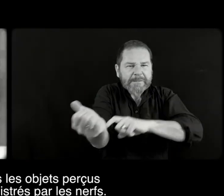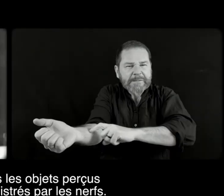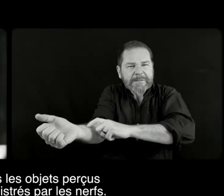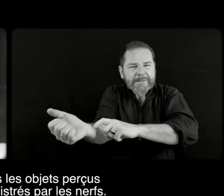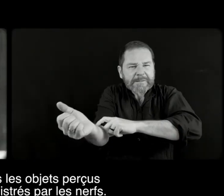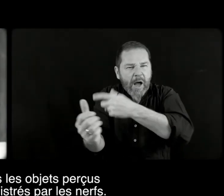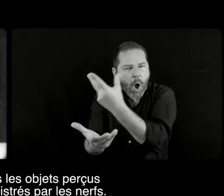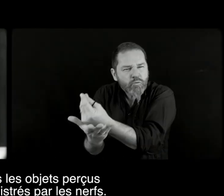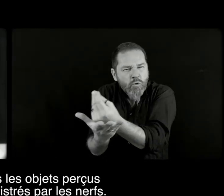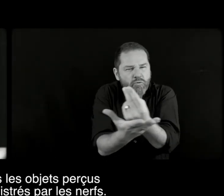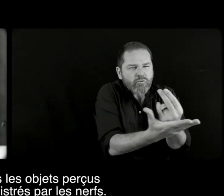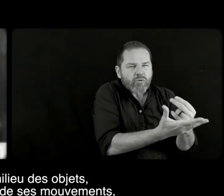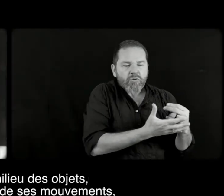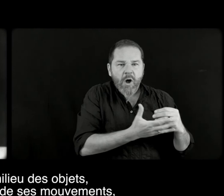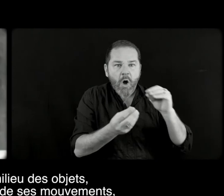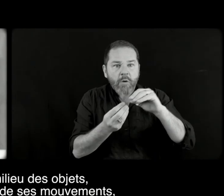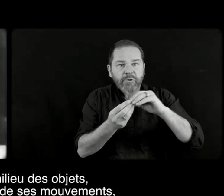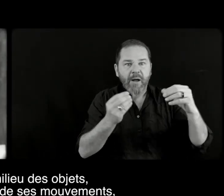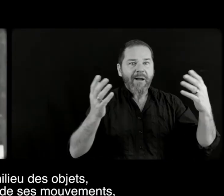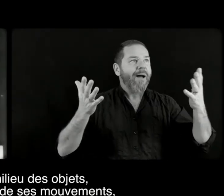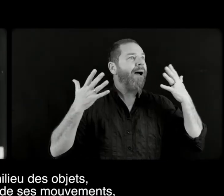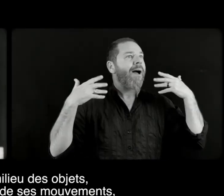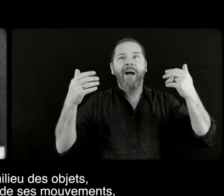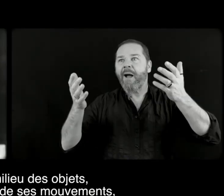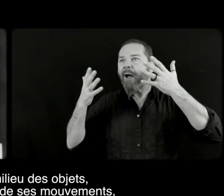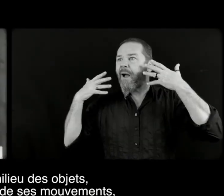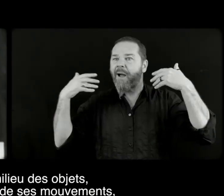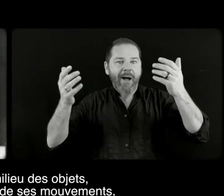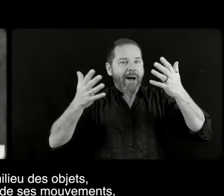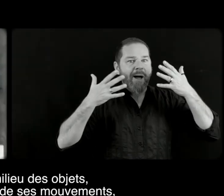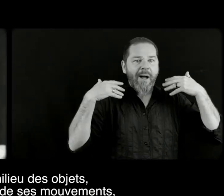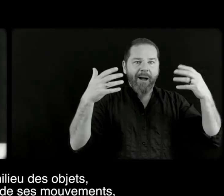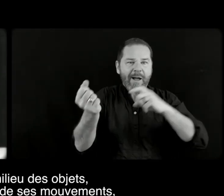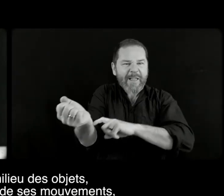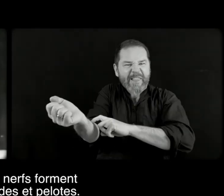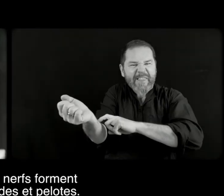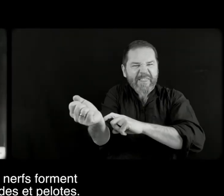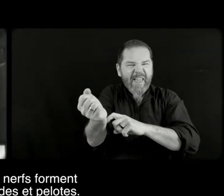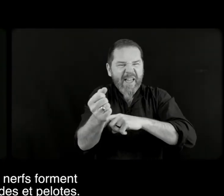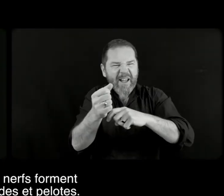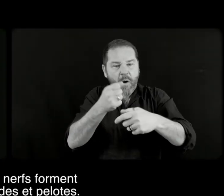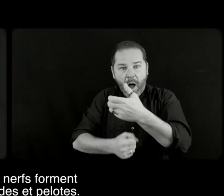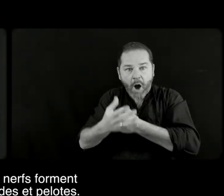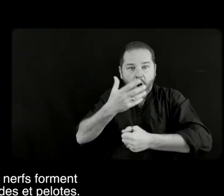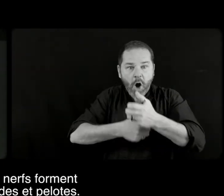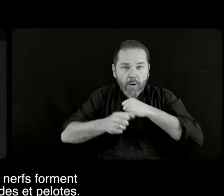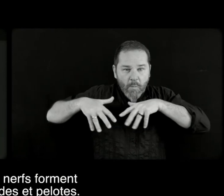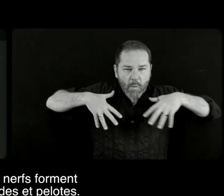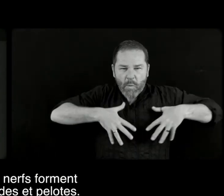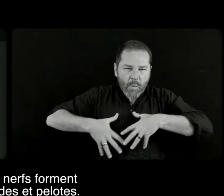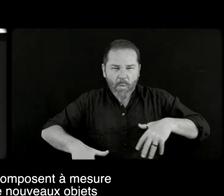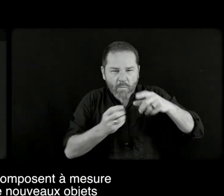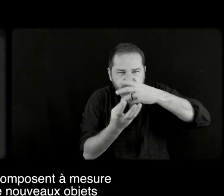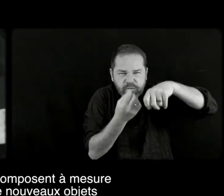les nerfs. Au milieu des objets, de l'air et de ses mouvements, les nerfs forment cordes et pelotes. Ils